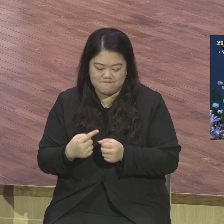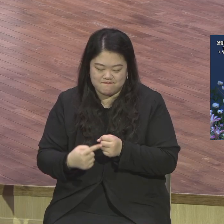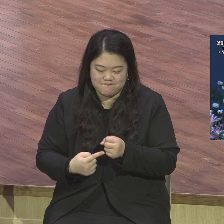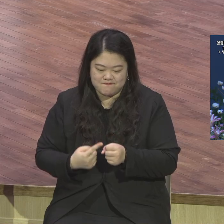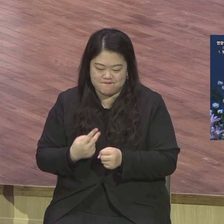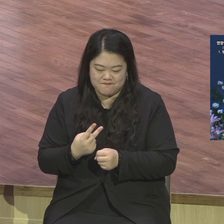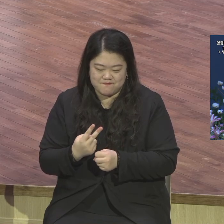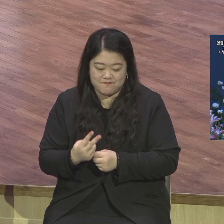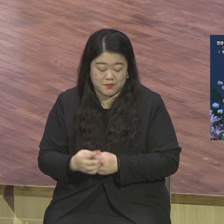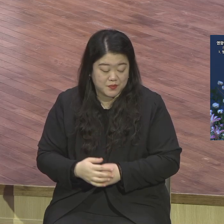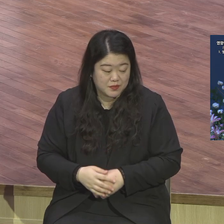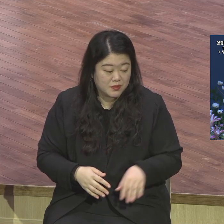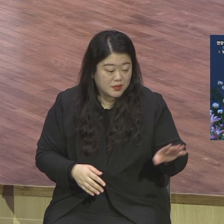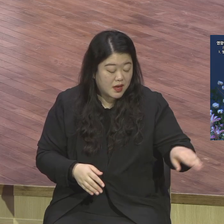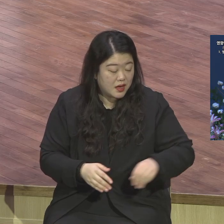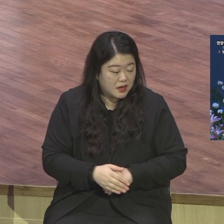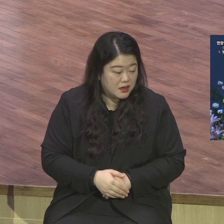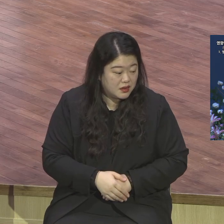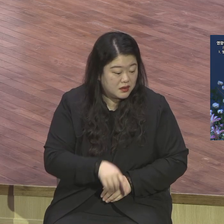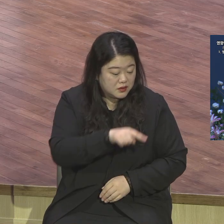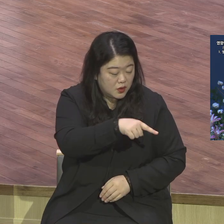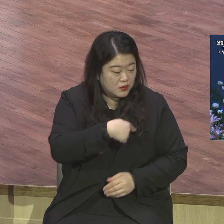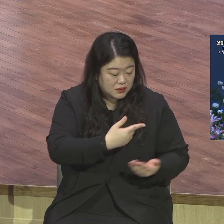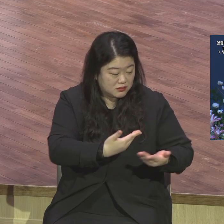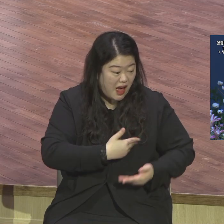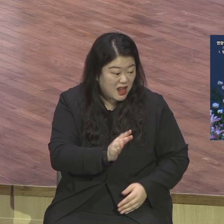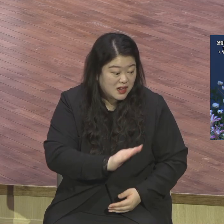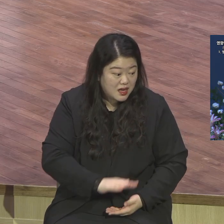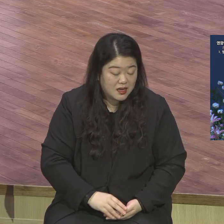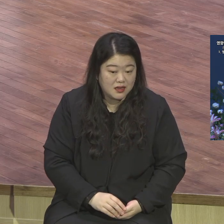평생 얻어먹고 살래? 평생 대접하고 살래?